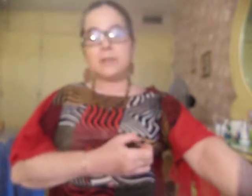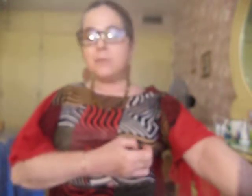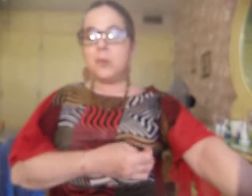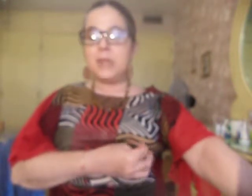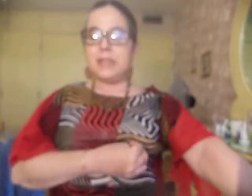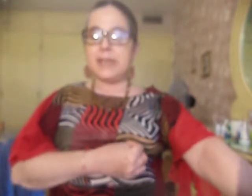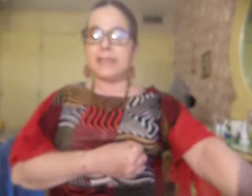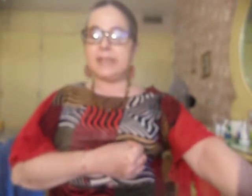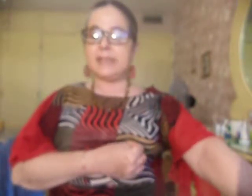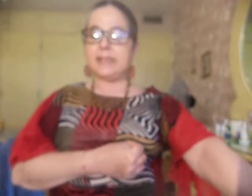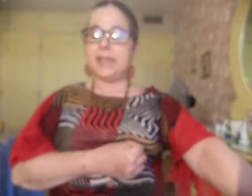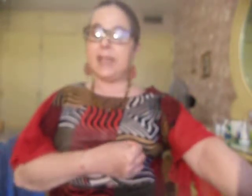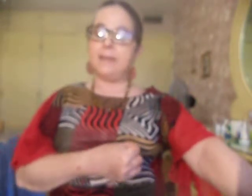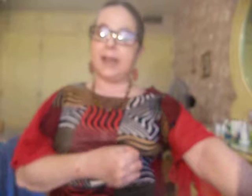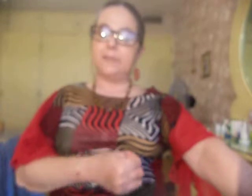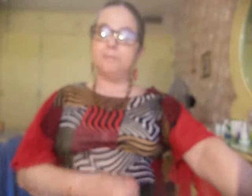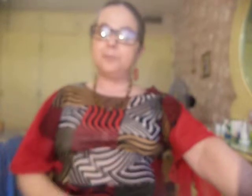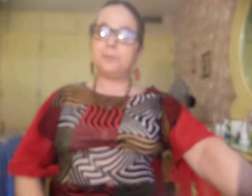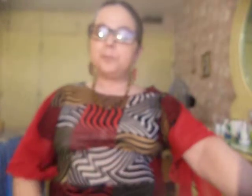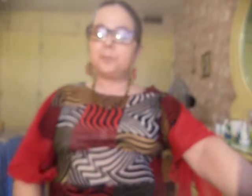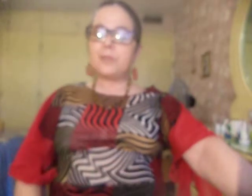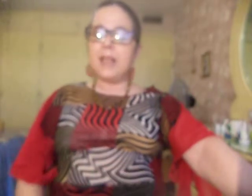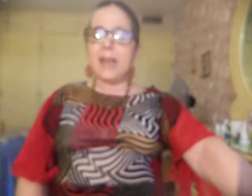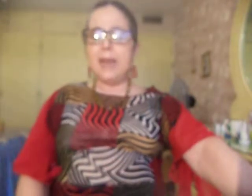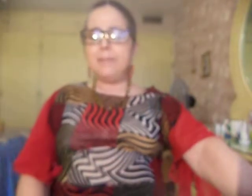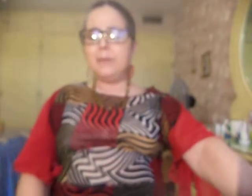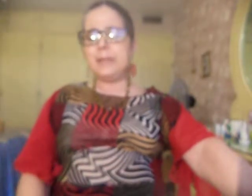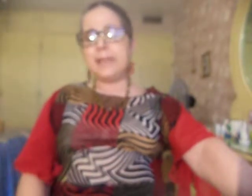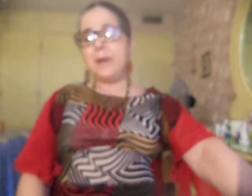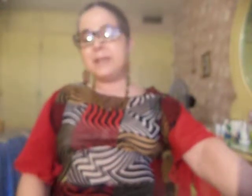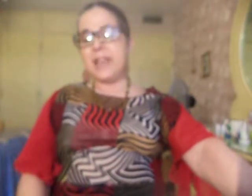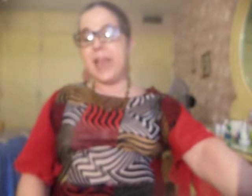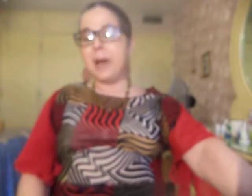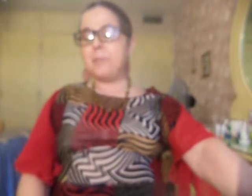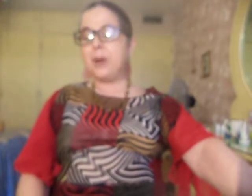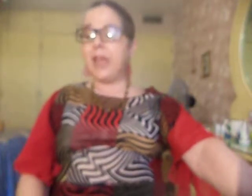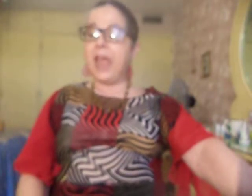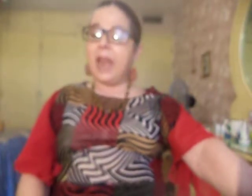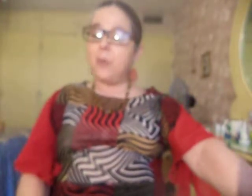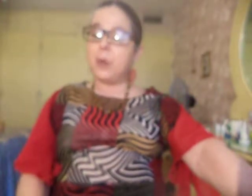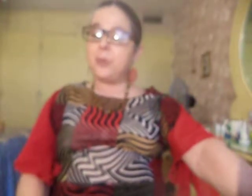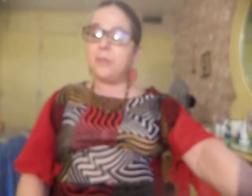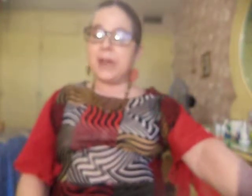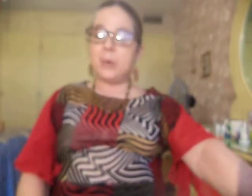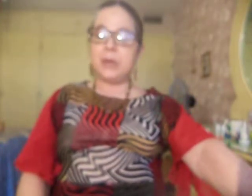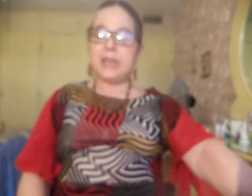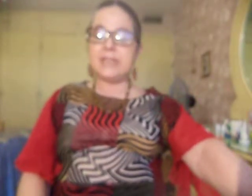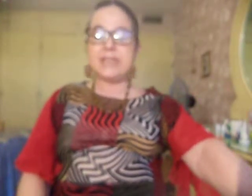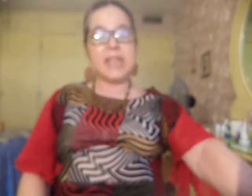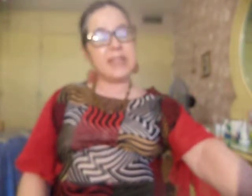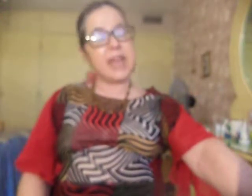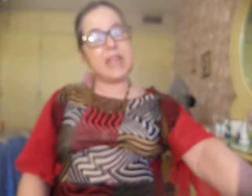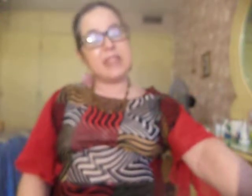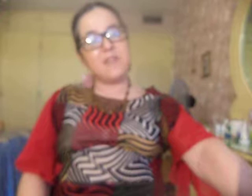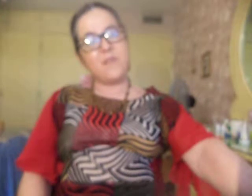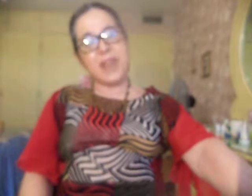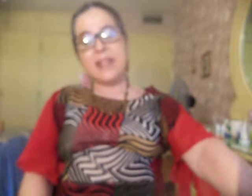muy interesantes de qué hablar. La pregunta de hoy sería, ¿por qué el cuerpo humano necesita